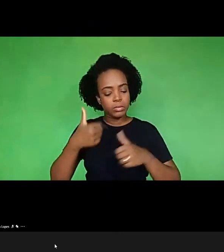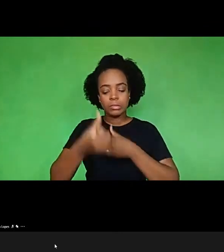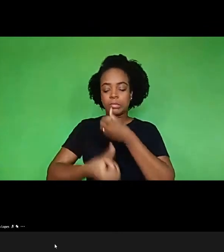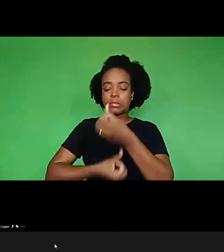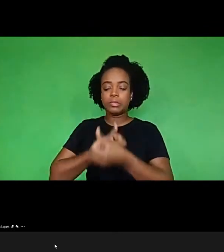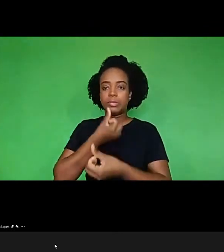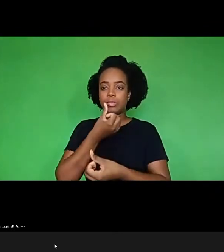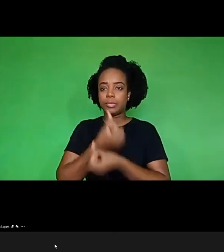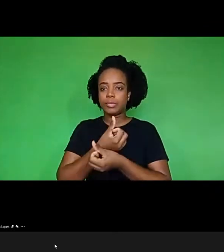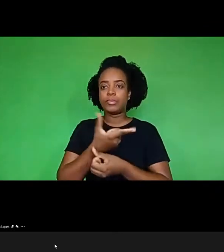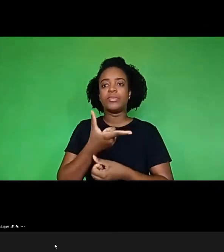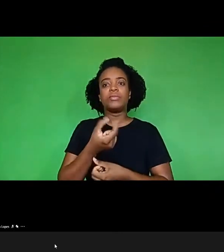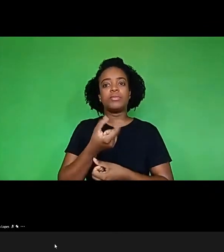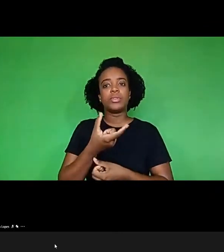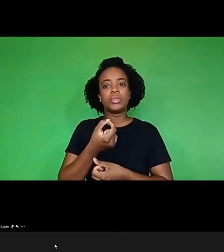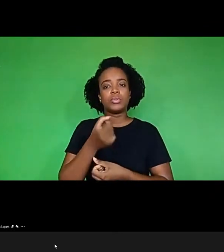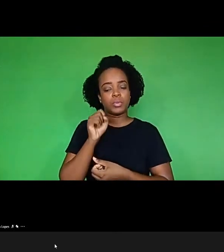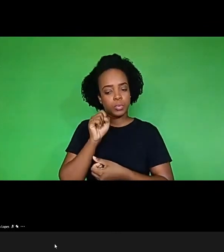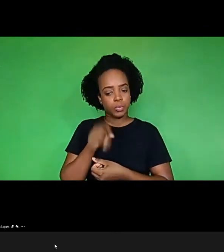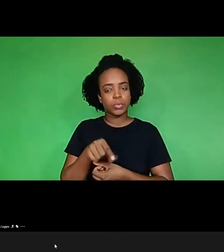2020.1. Então, se vocês